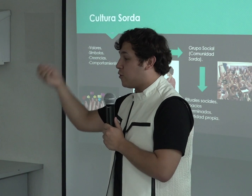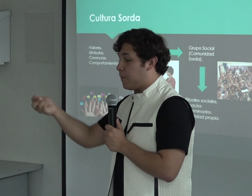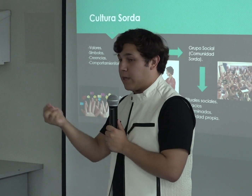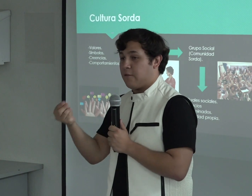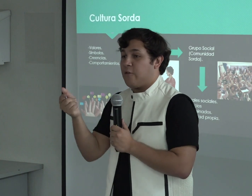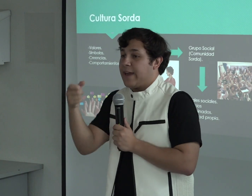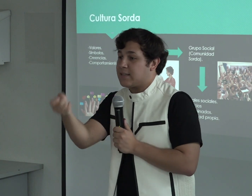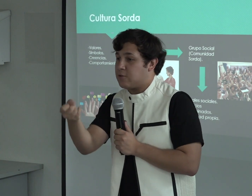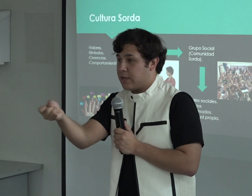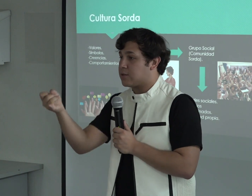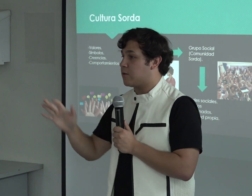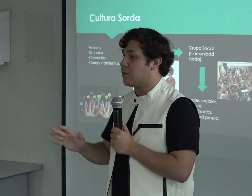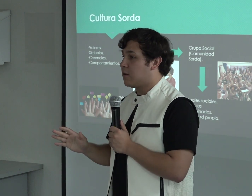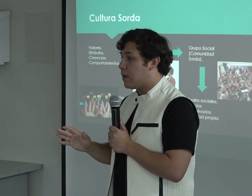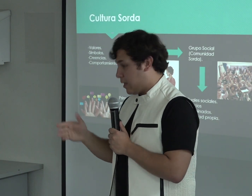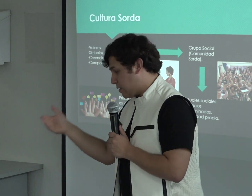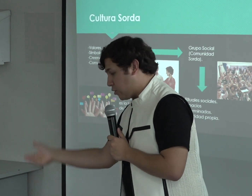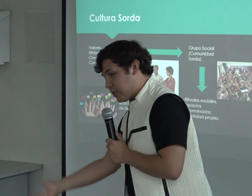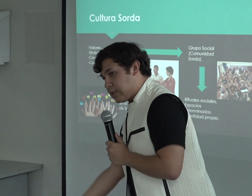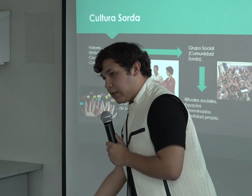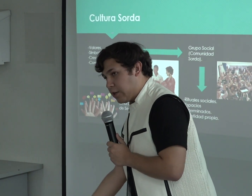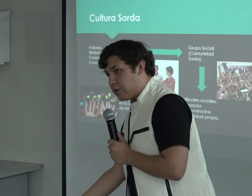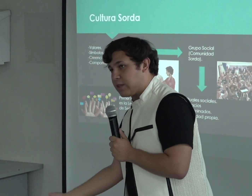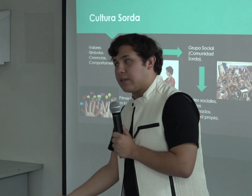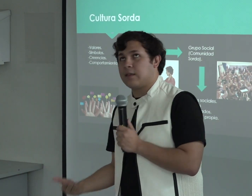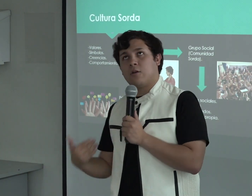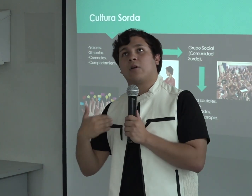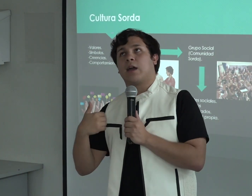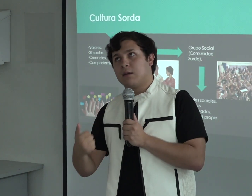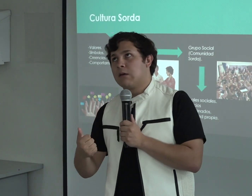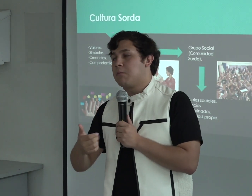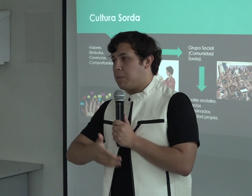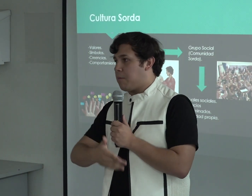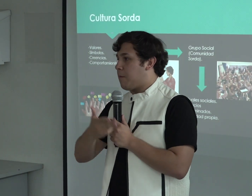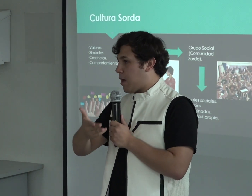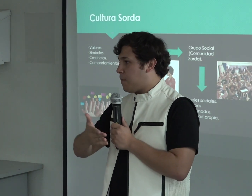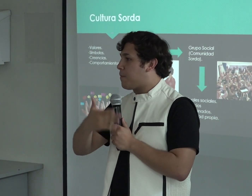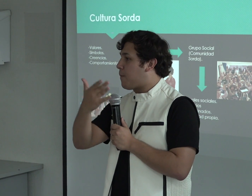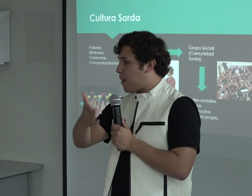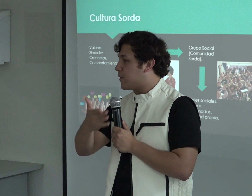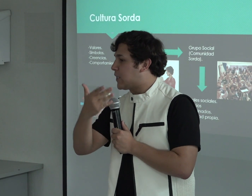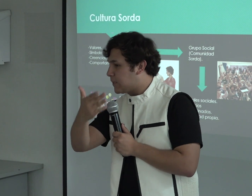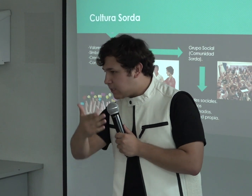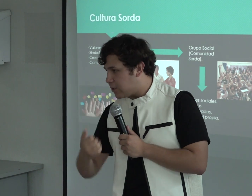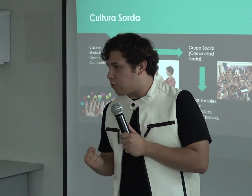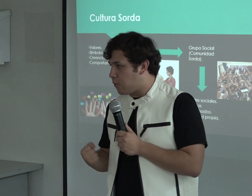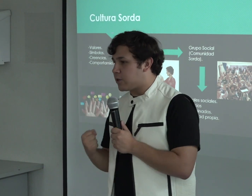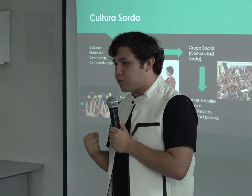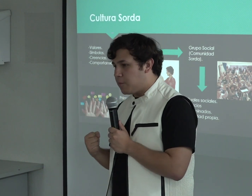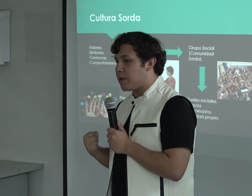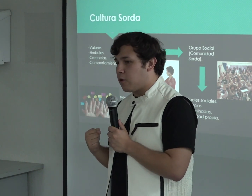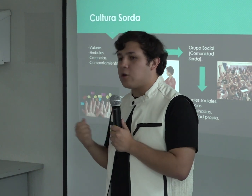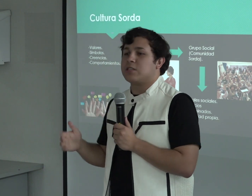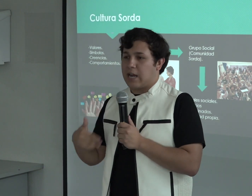resolví fue esto y esto. Y entonces el niño entiende, ok, mi mamá, mi papá me están diciendo cómo resolverlo, ya lo